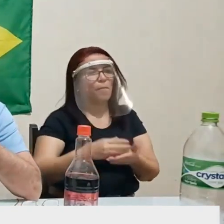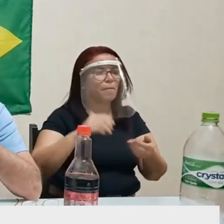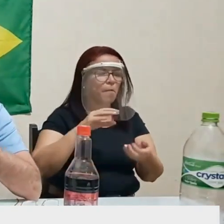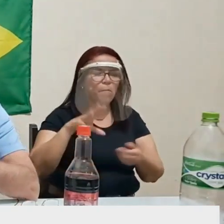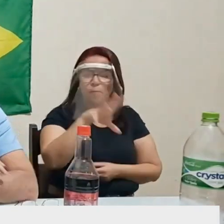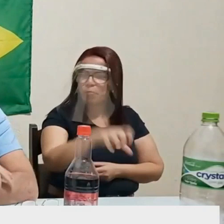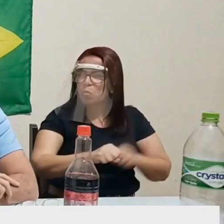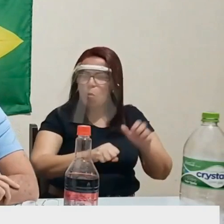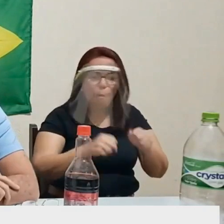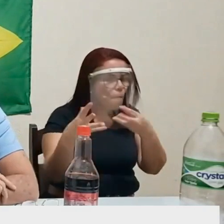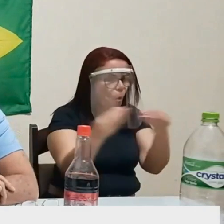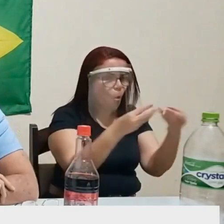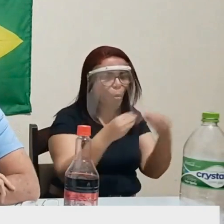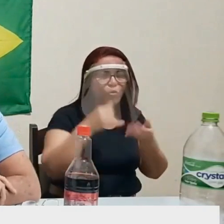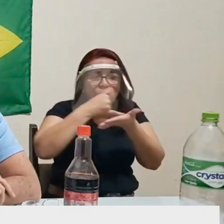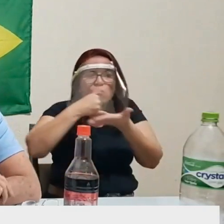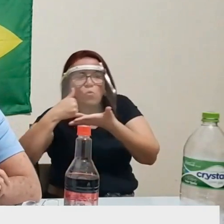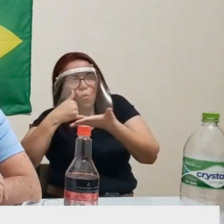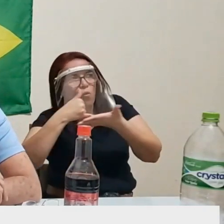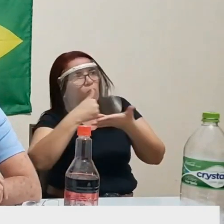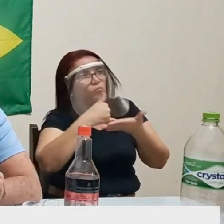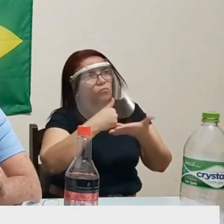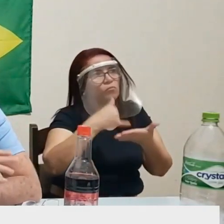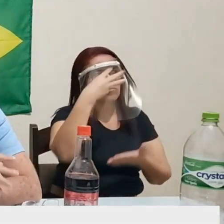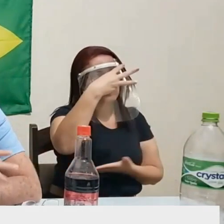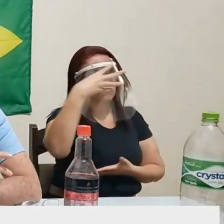Mato Grosso do Sul. Tem gente aqui que tem...